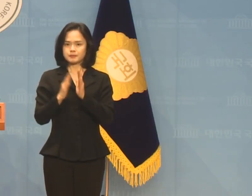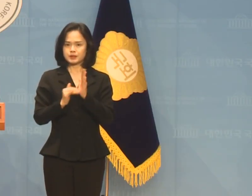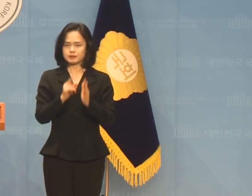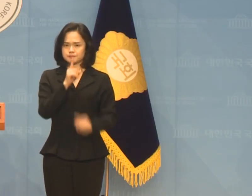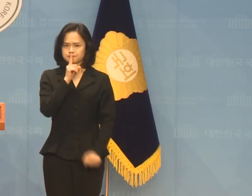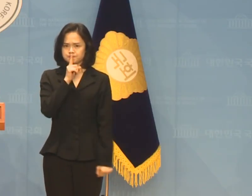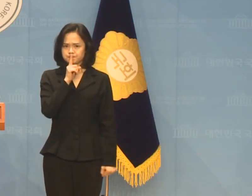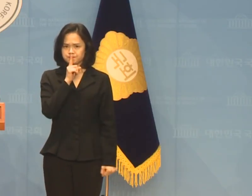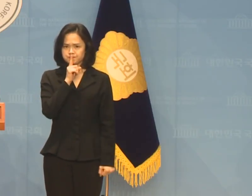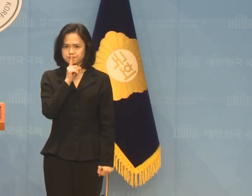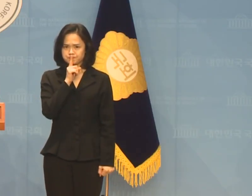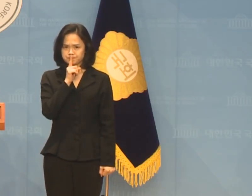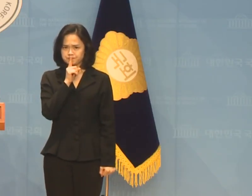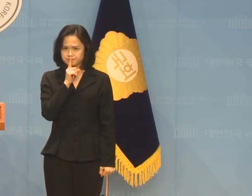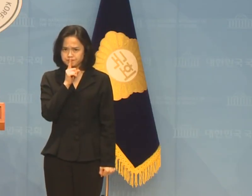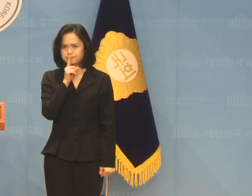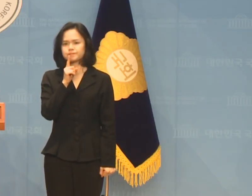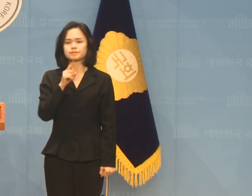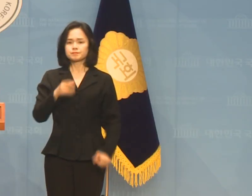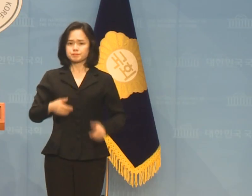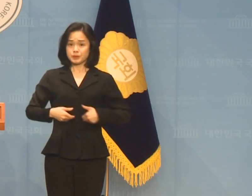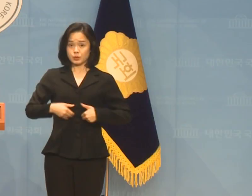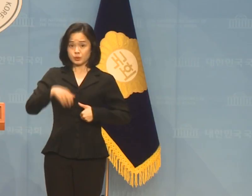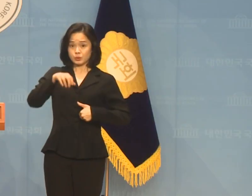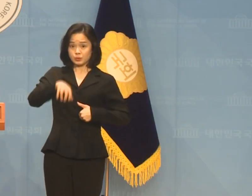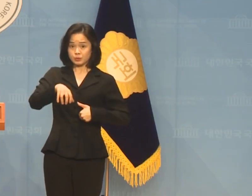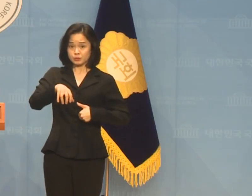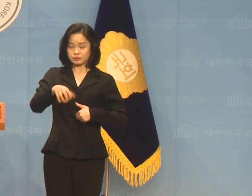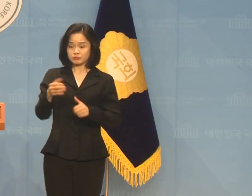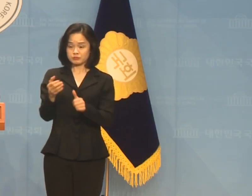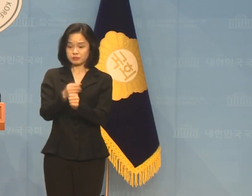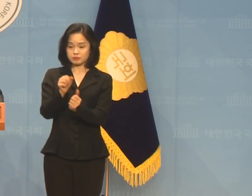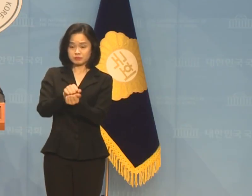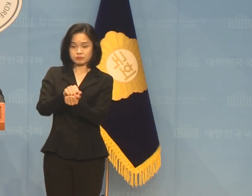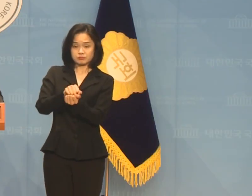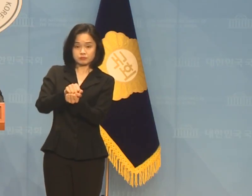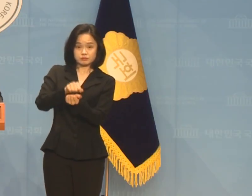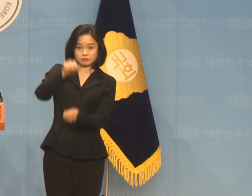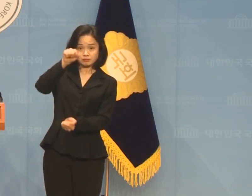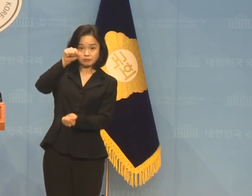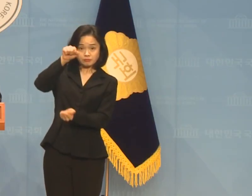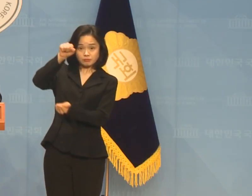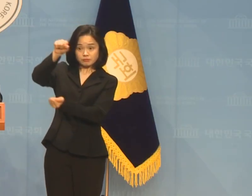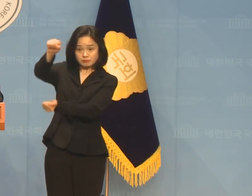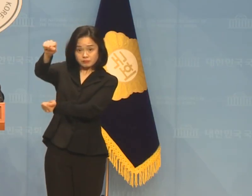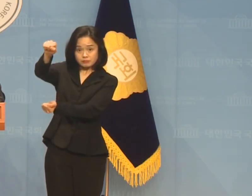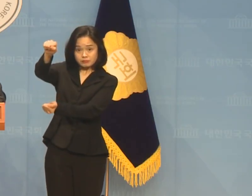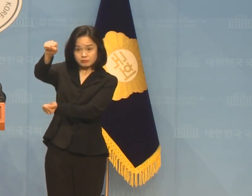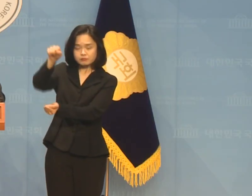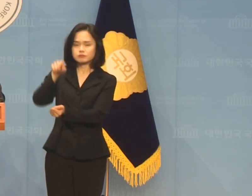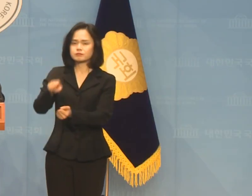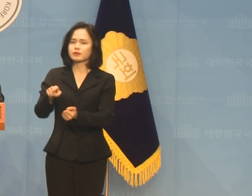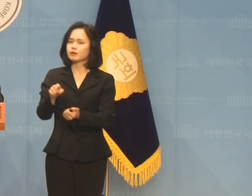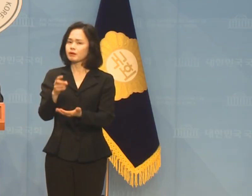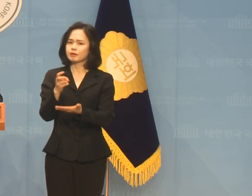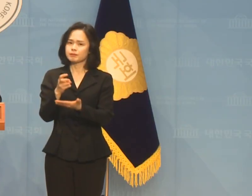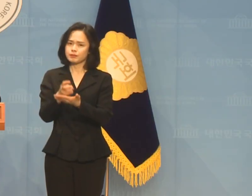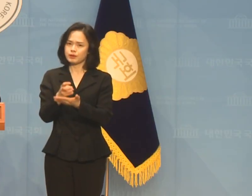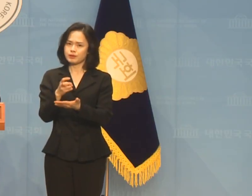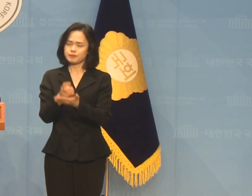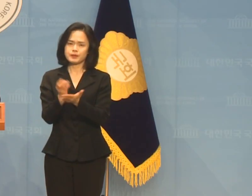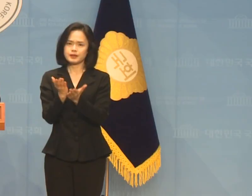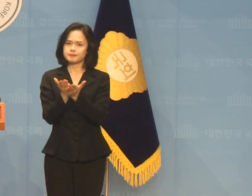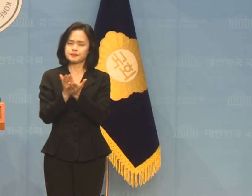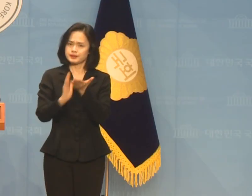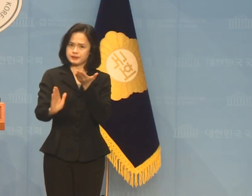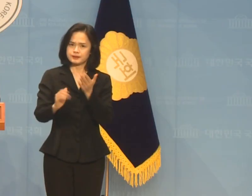책임자의 허가 없이 영장을 집행하는 것은 적법하지 않을 수 있다. 대통령 경호처의